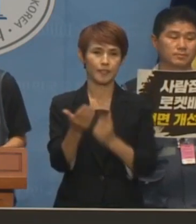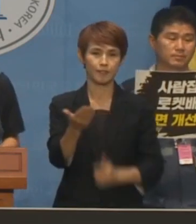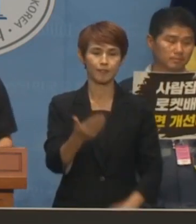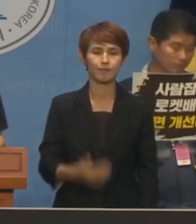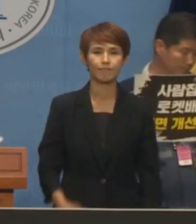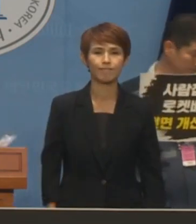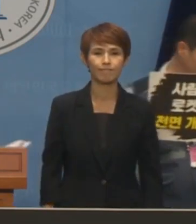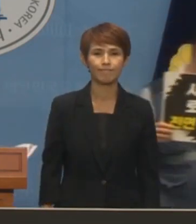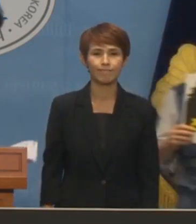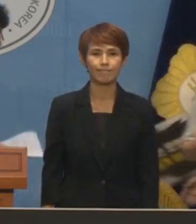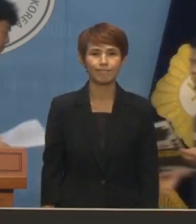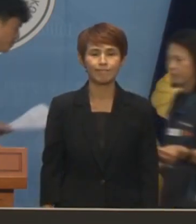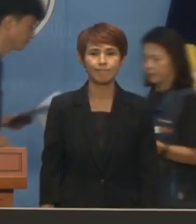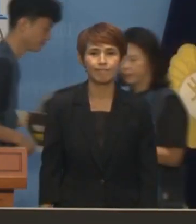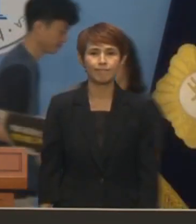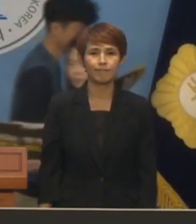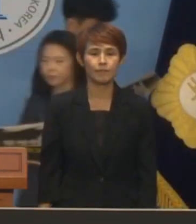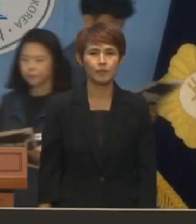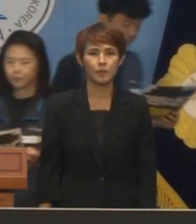하겠습니다